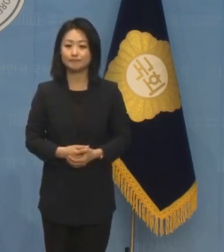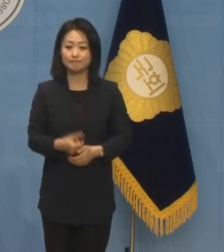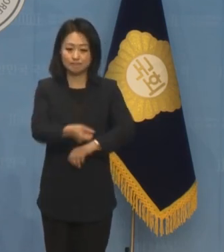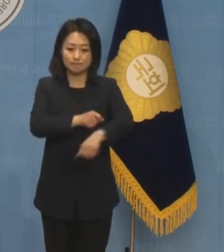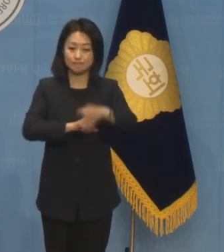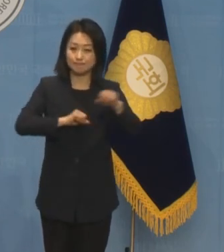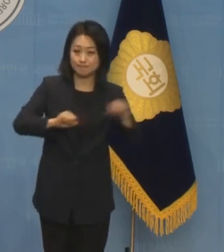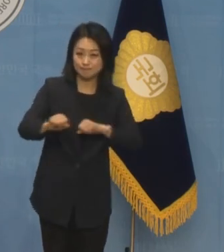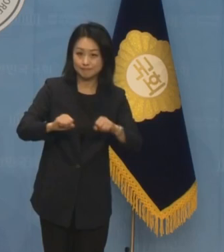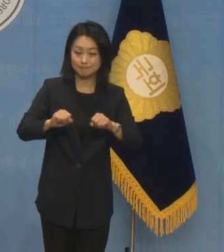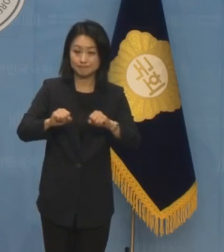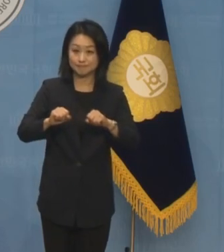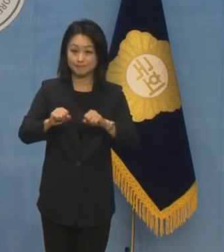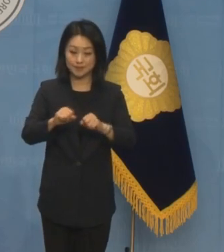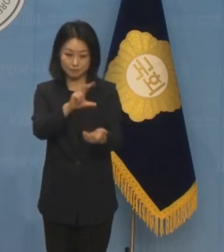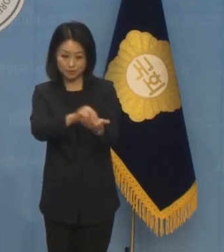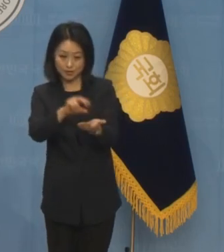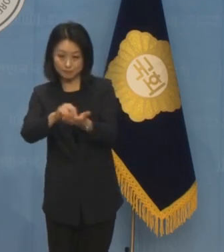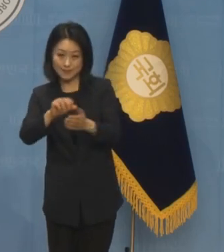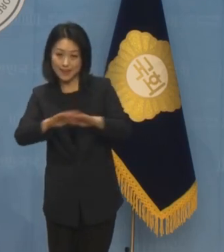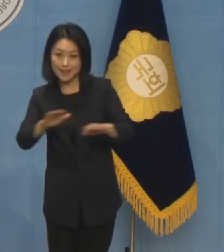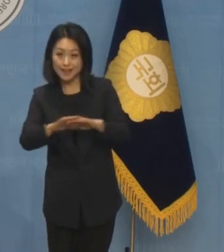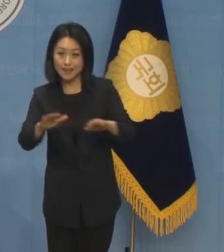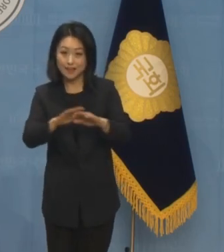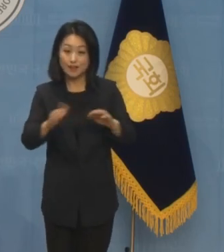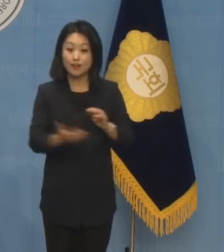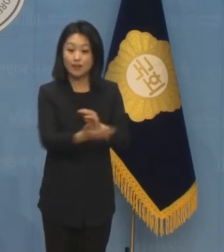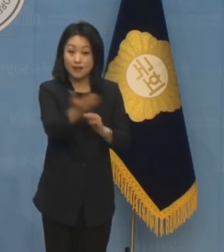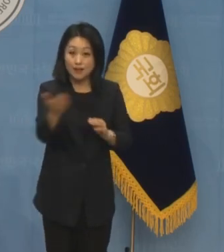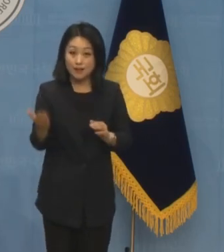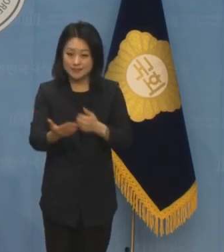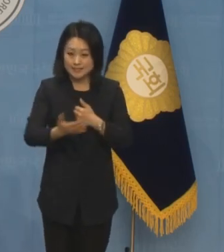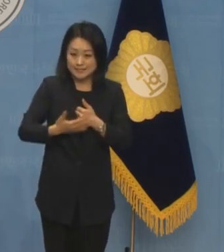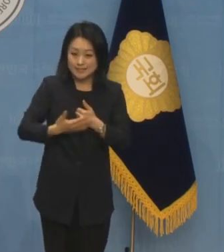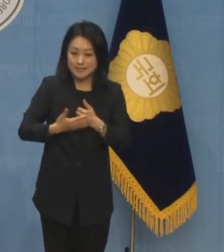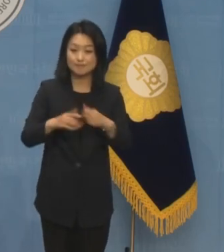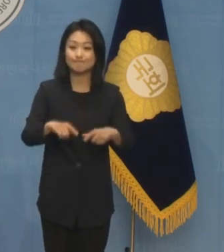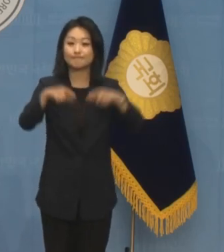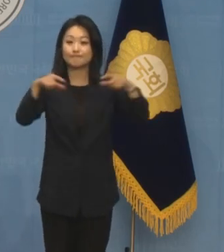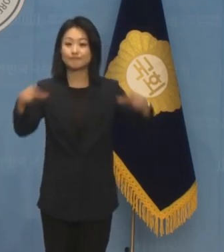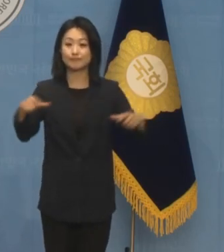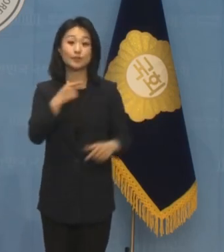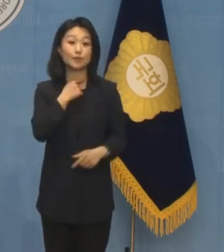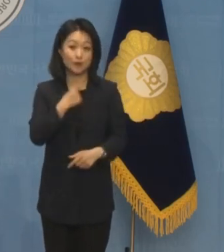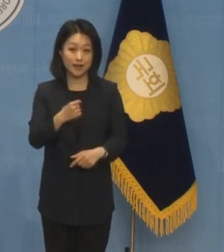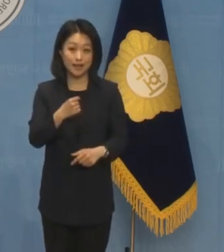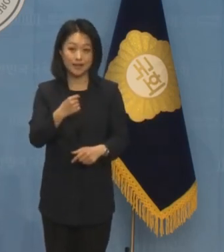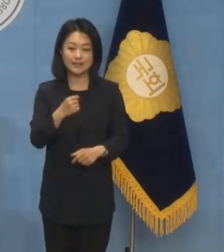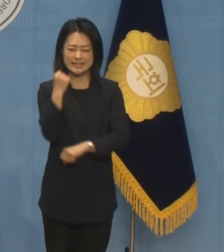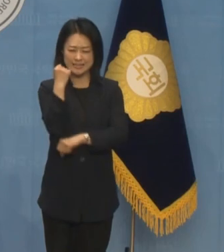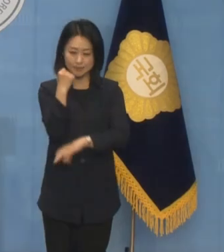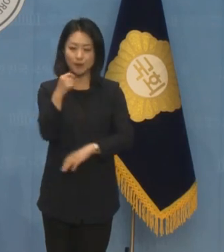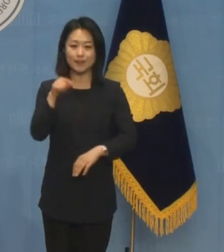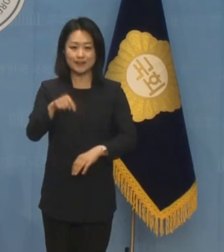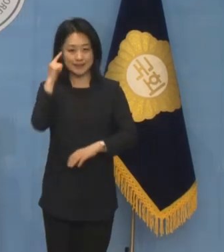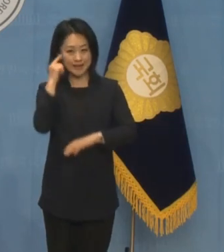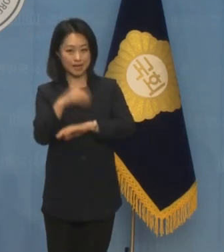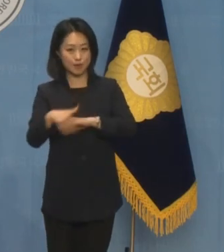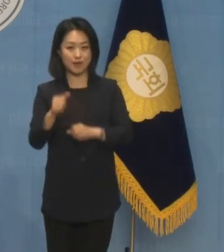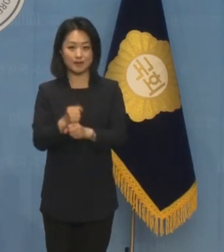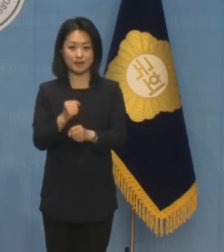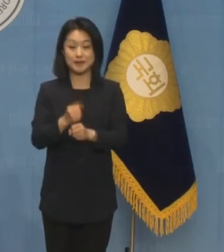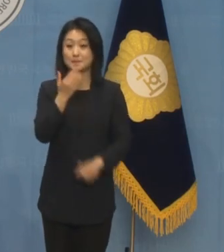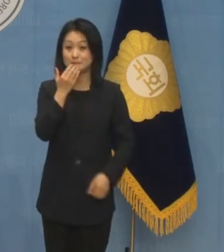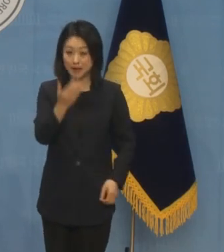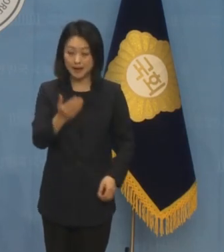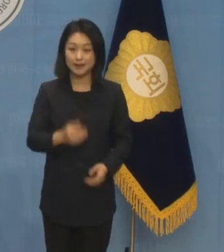적극적인 이슈 파이팅으로 우리가 소구하는 유권자의 범위를 넓혀가는 것, 그것이 우리의 기초적인 전략이 될 것입니다.